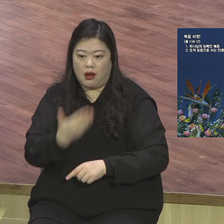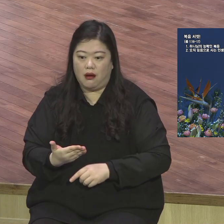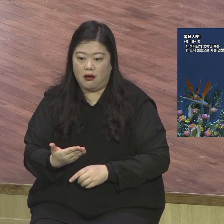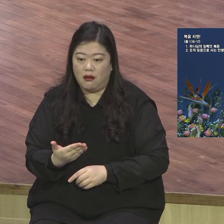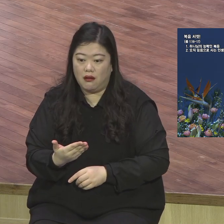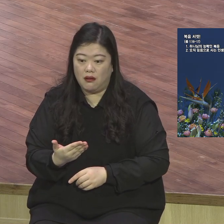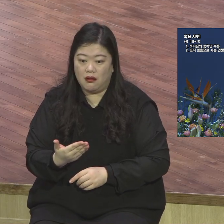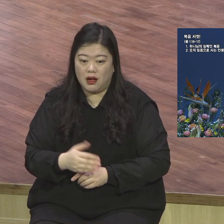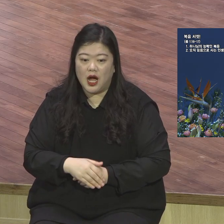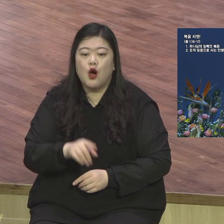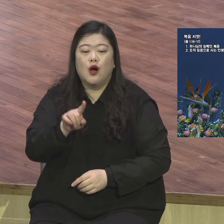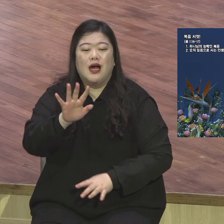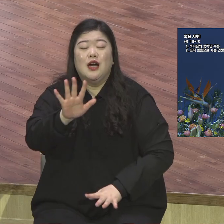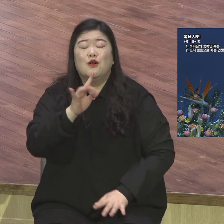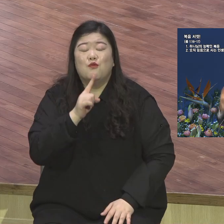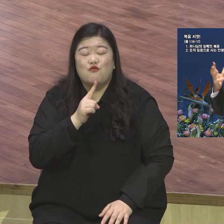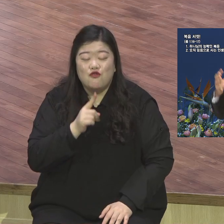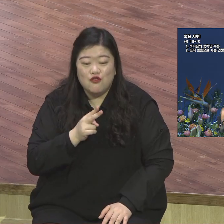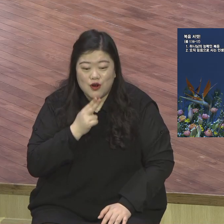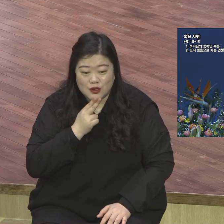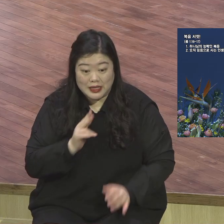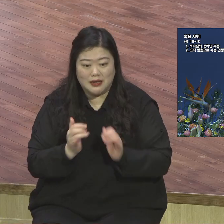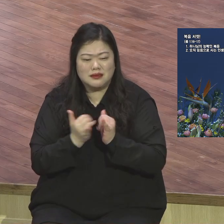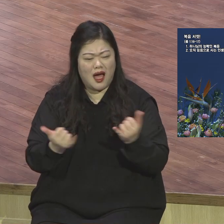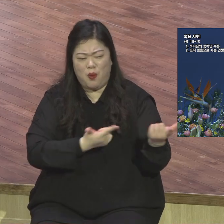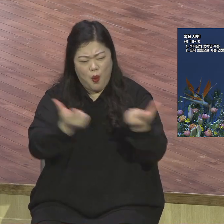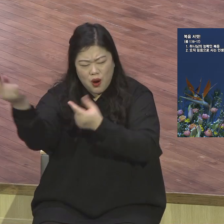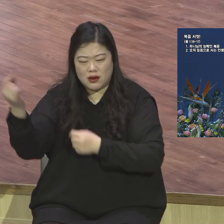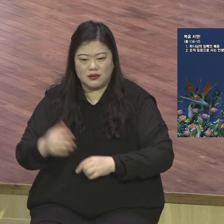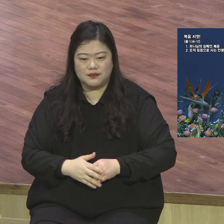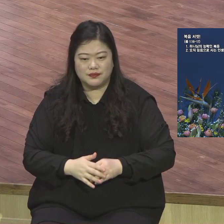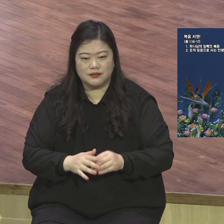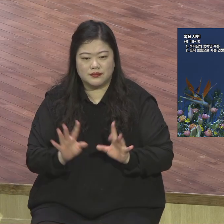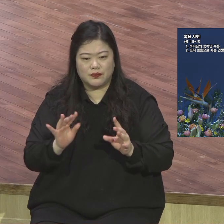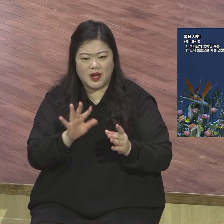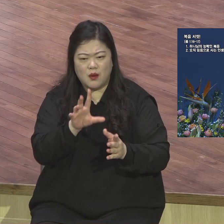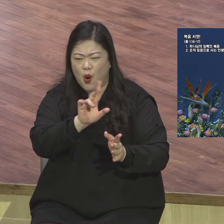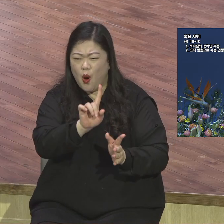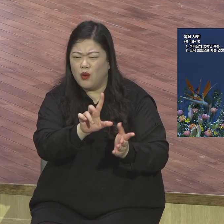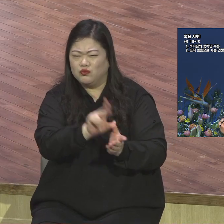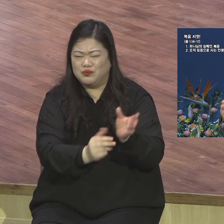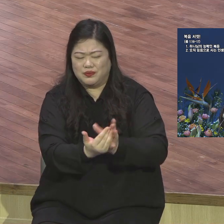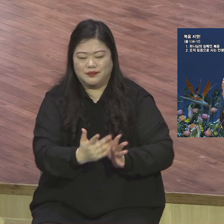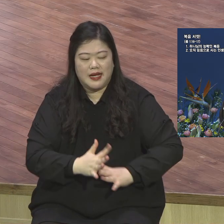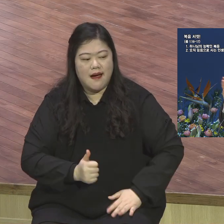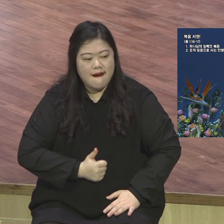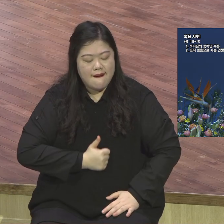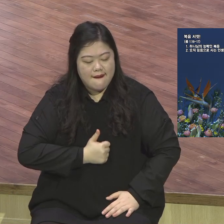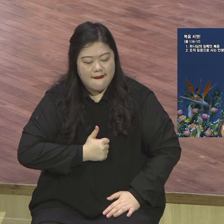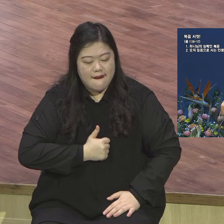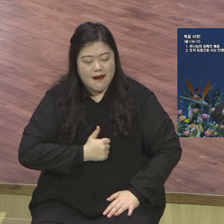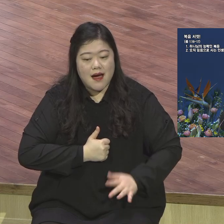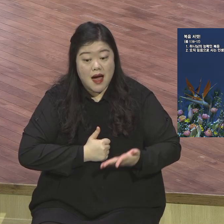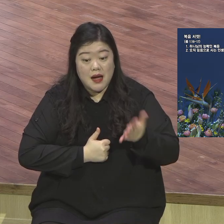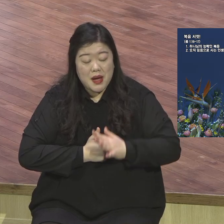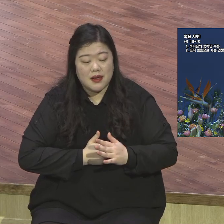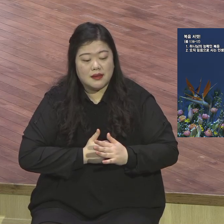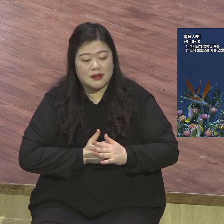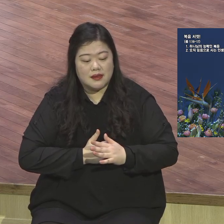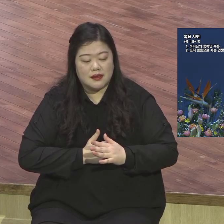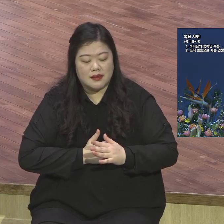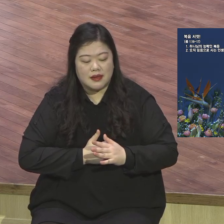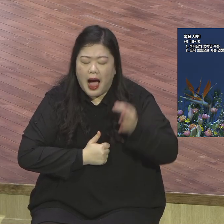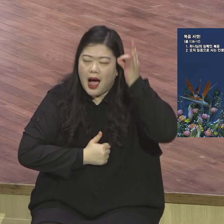뭐 순간적으로 화도 날 수 있고 순간적으로 실수도 할 수 있어요. 그러나 그것이 오래가는 게 아니야.